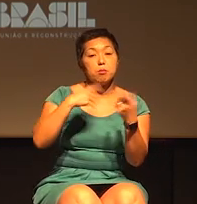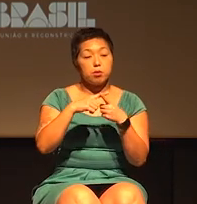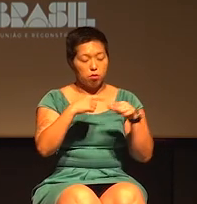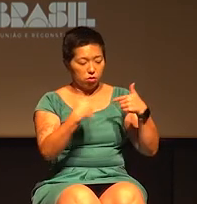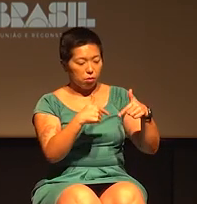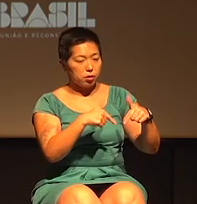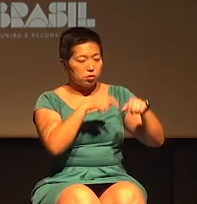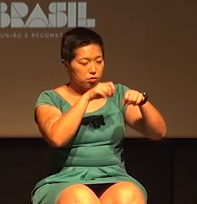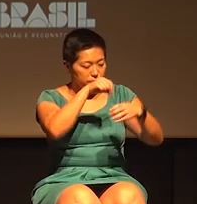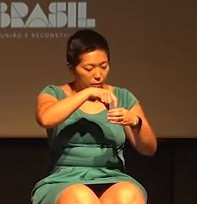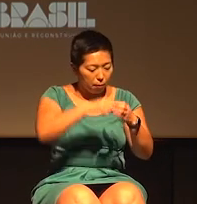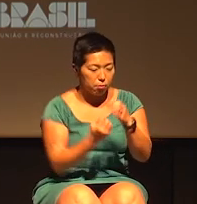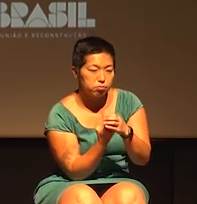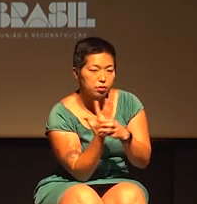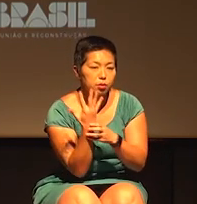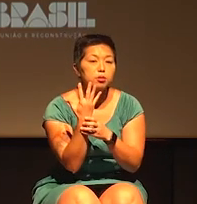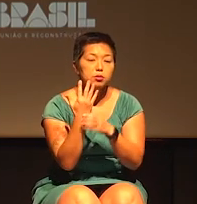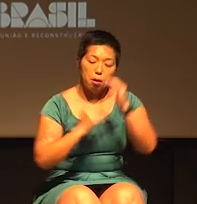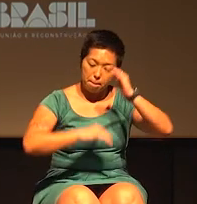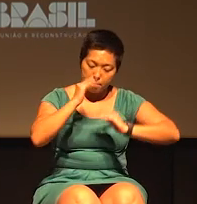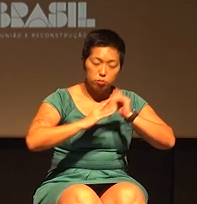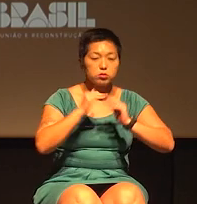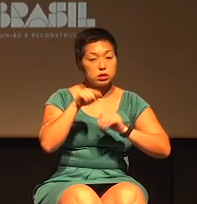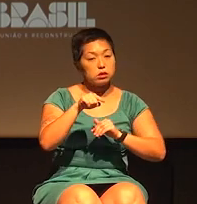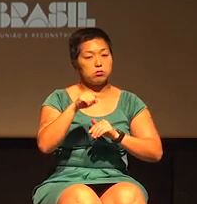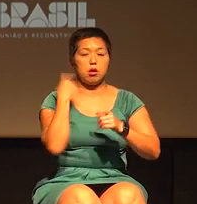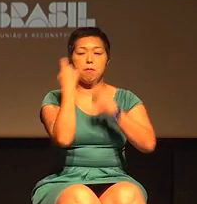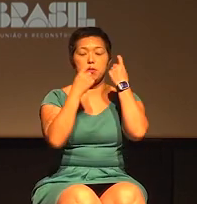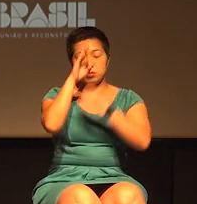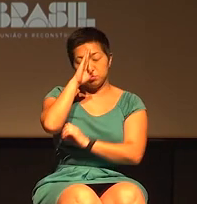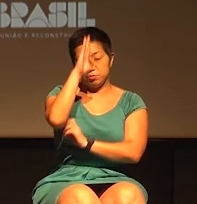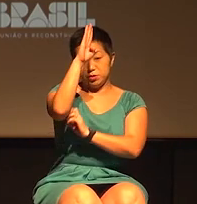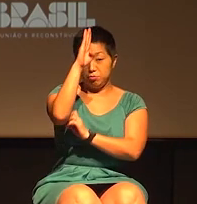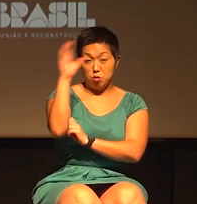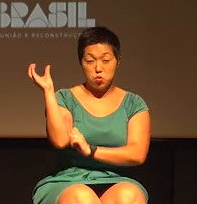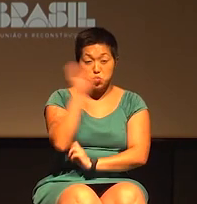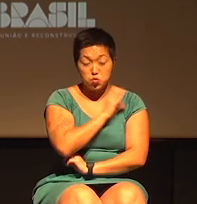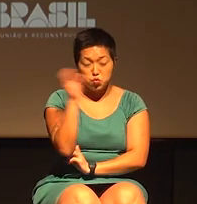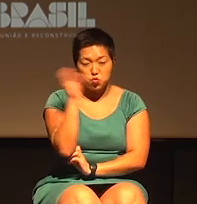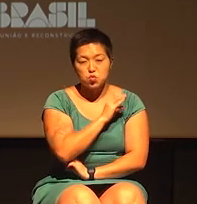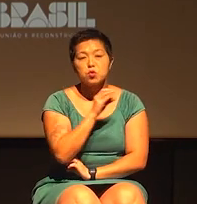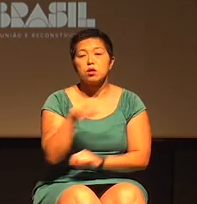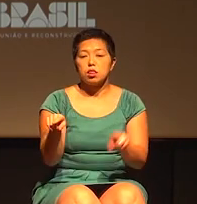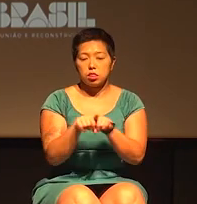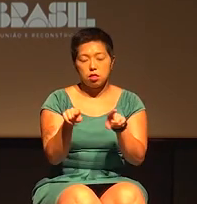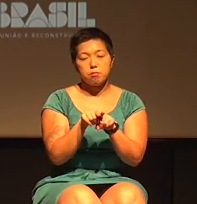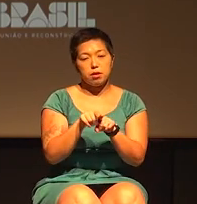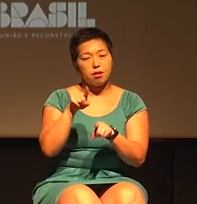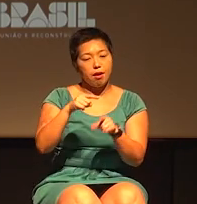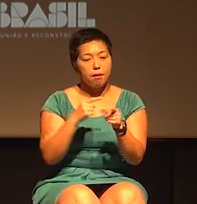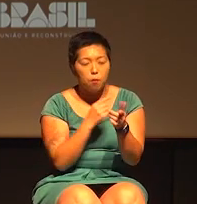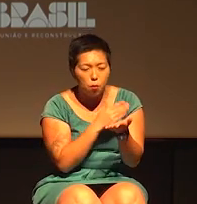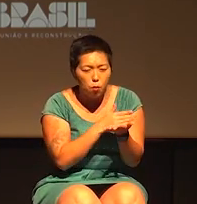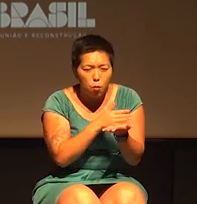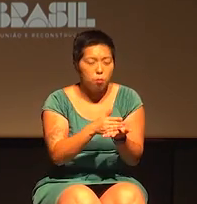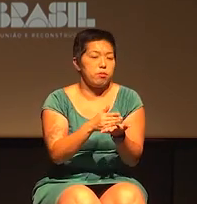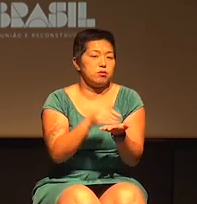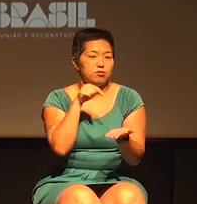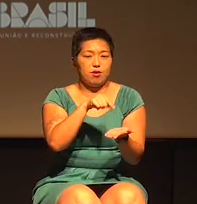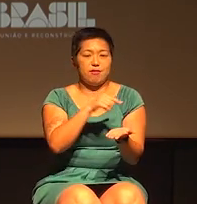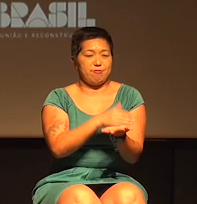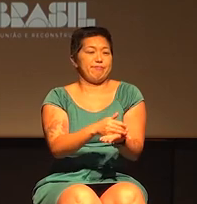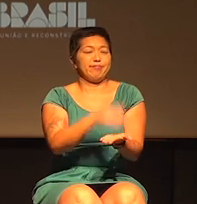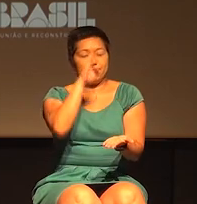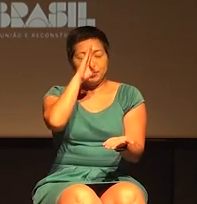e e ter acesso à terra né Então essa era a preocupação imediata e é a preocupação e Gênese do MST o acesso à